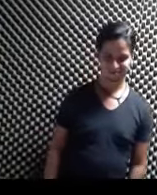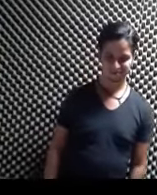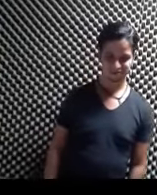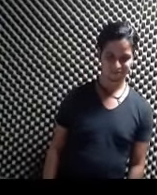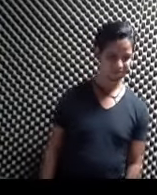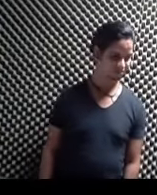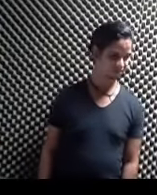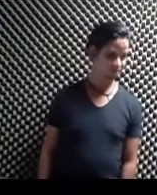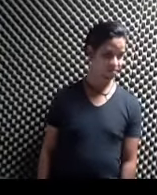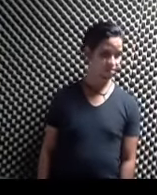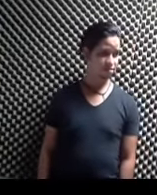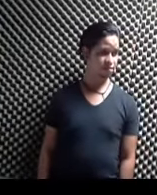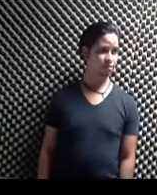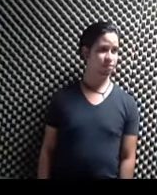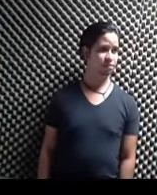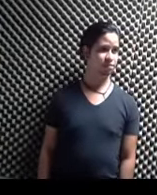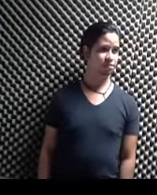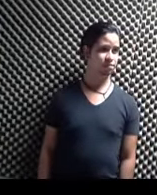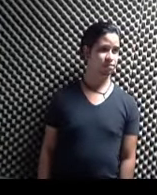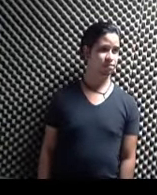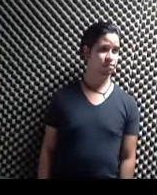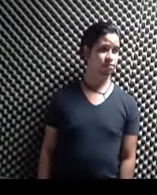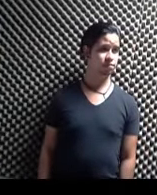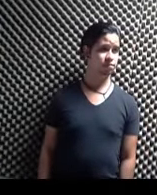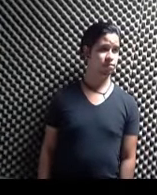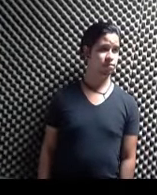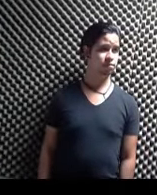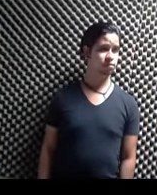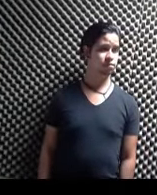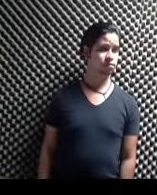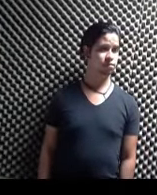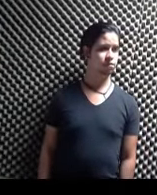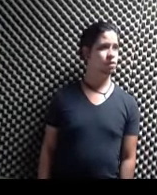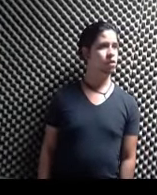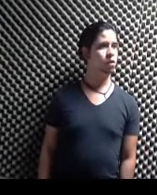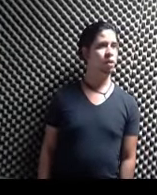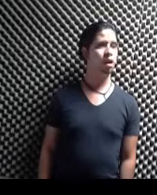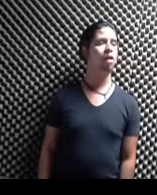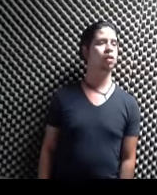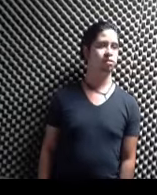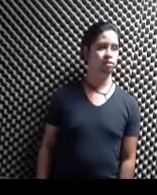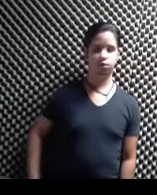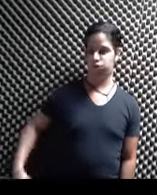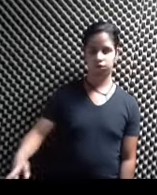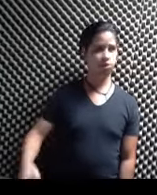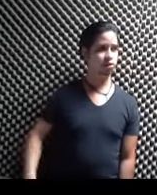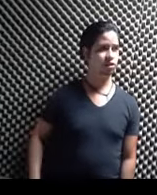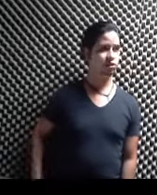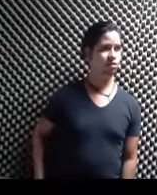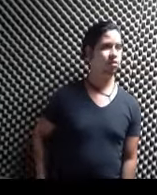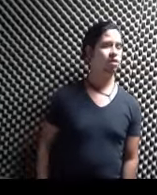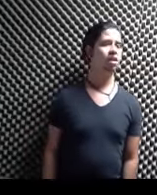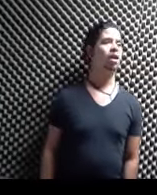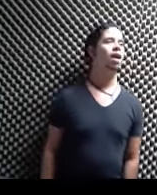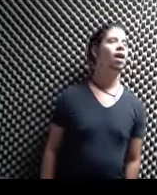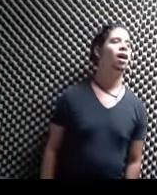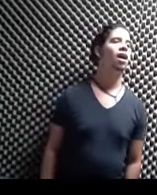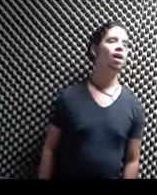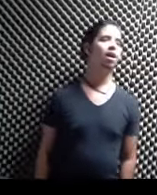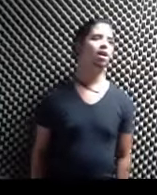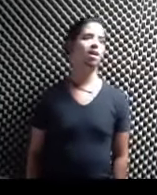él. ¿Con él? No te metas en un plan sin contrato que te quede chiquito. Con el plan de GoFund de AT&T tienes llamadas, mensajes e internet ilimitados en Puerto Rico